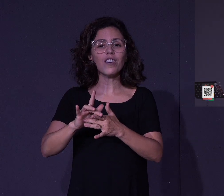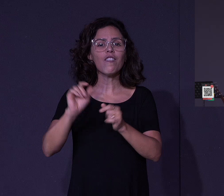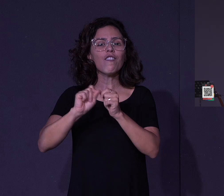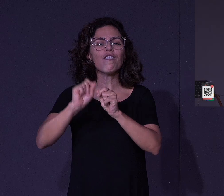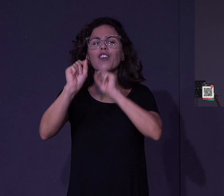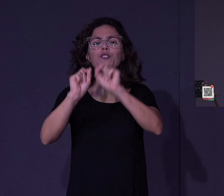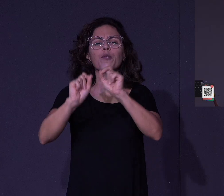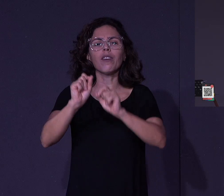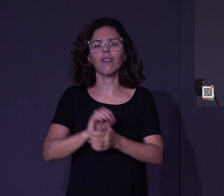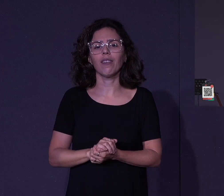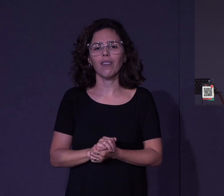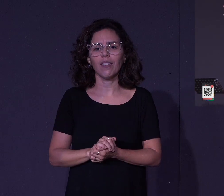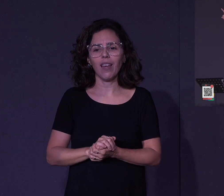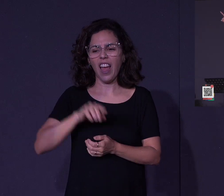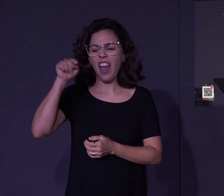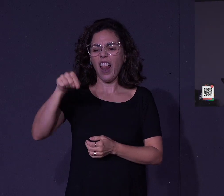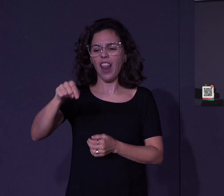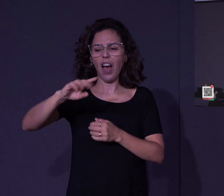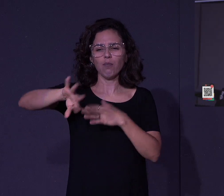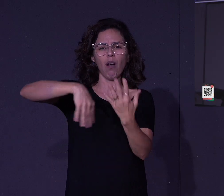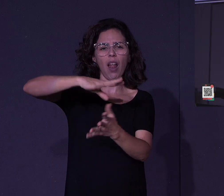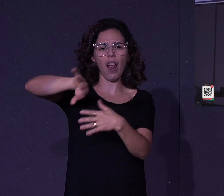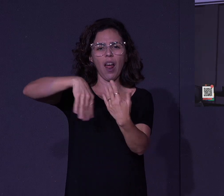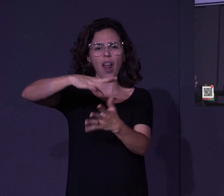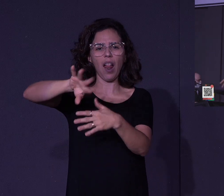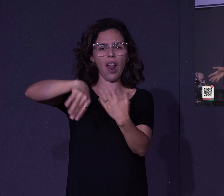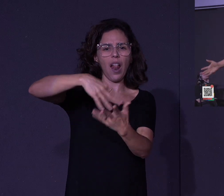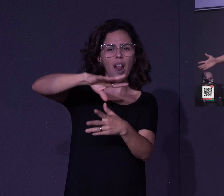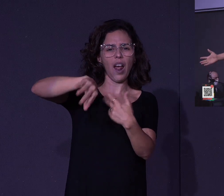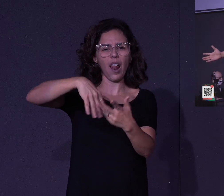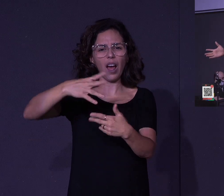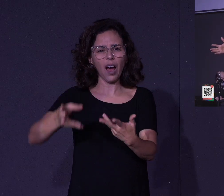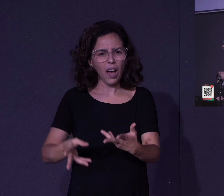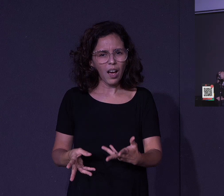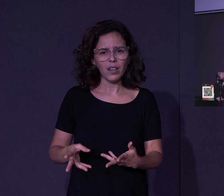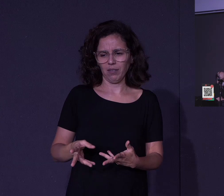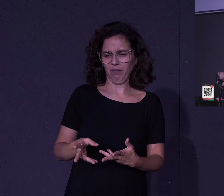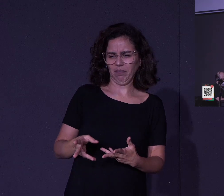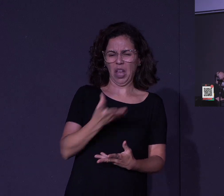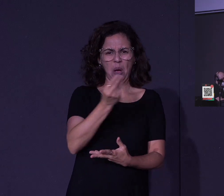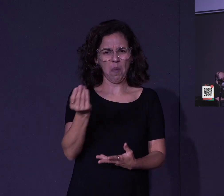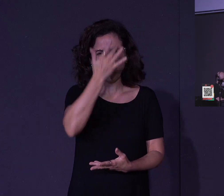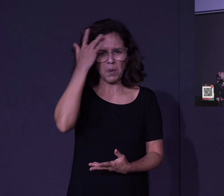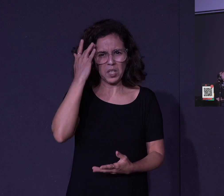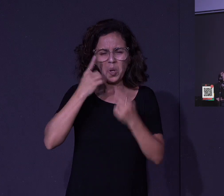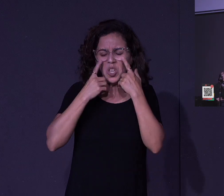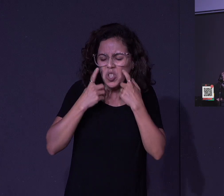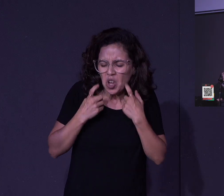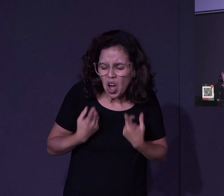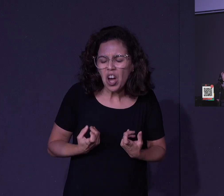grande alvoroço. Ele entra, manda as carpideiras saírem, aquelas que